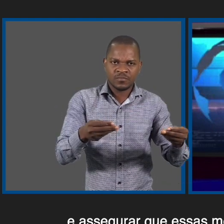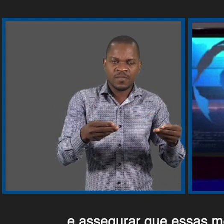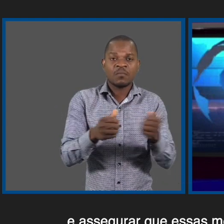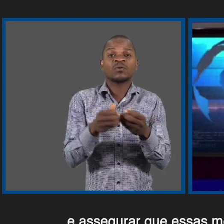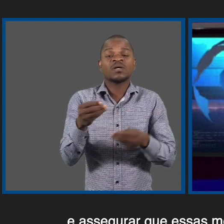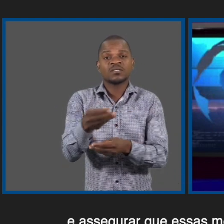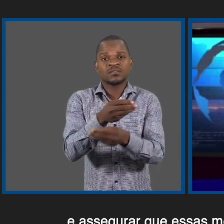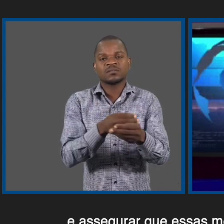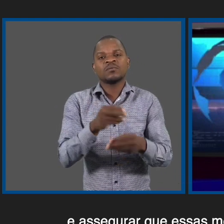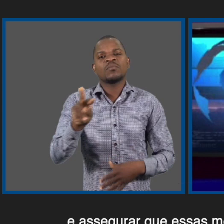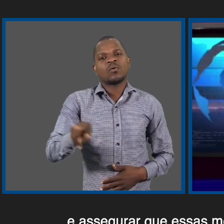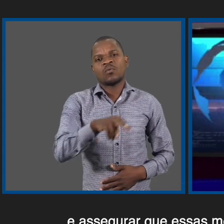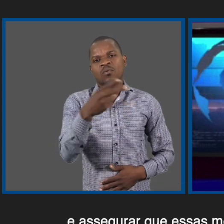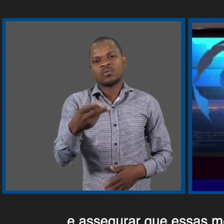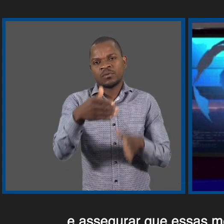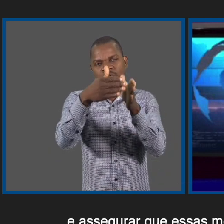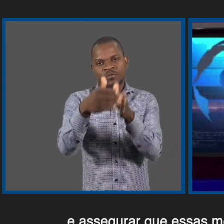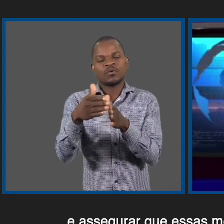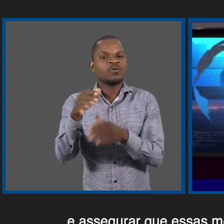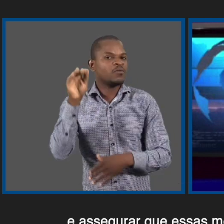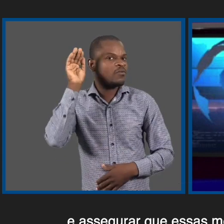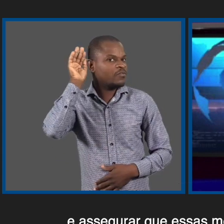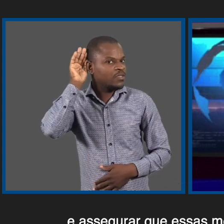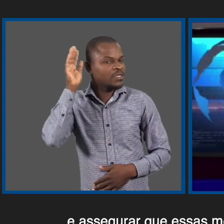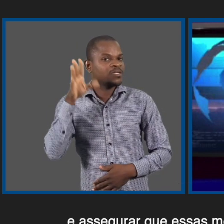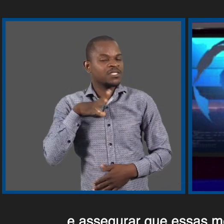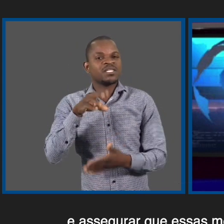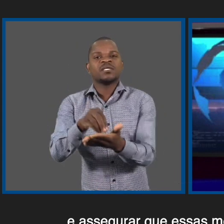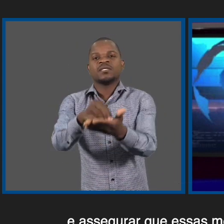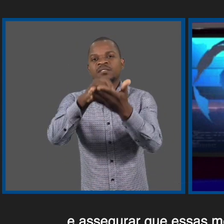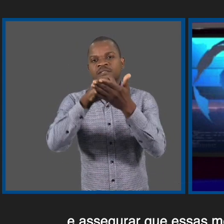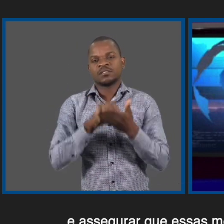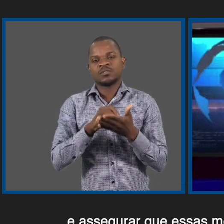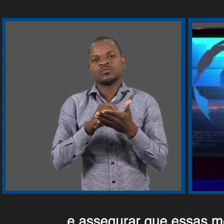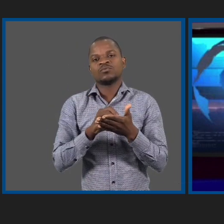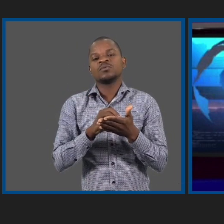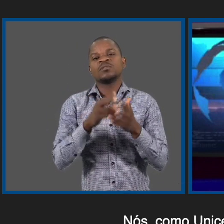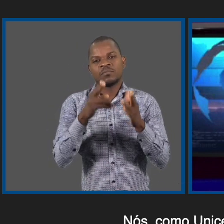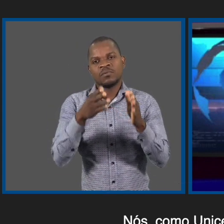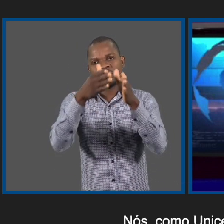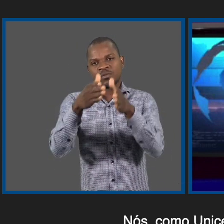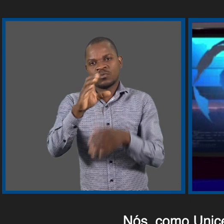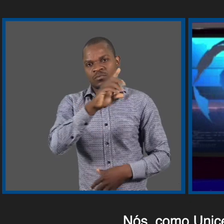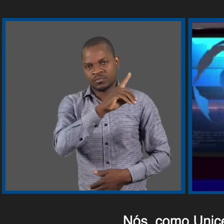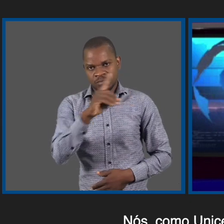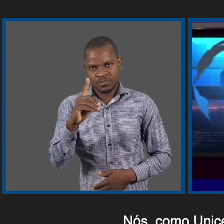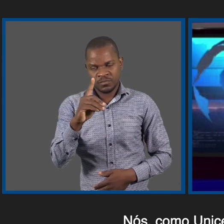que podem ser acessíveis para a população com deficiência.